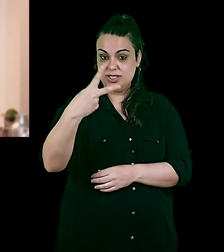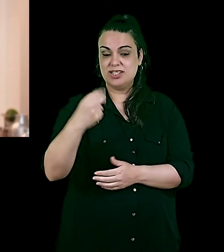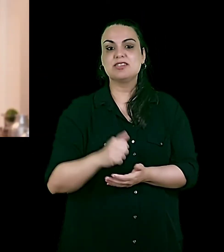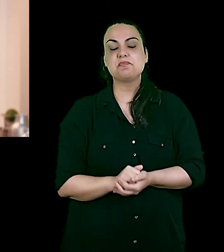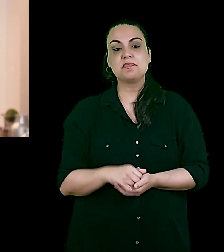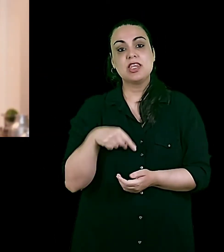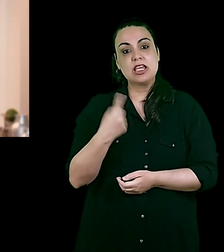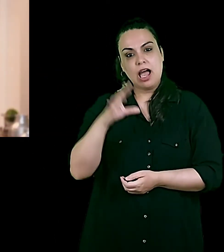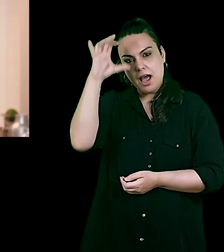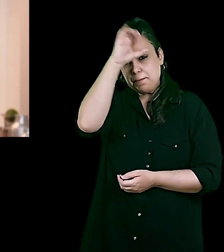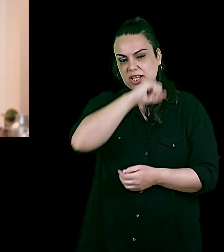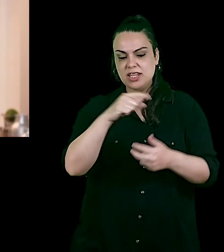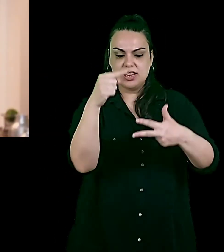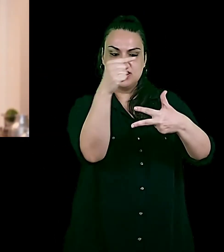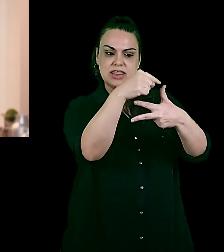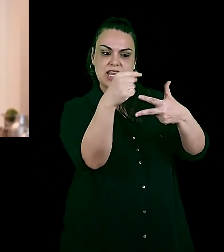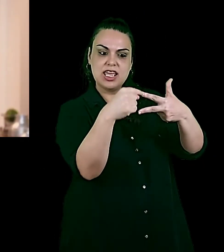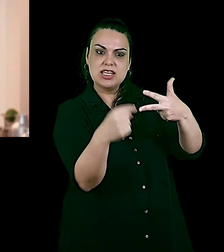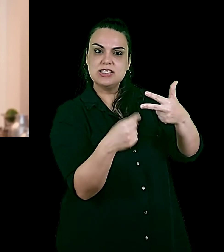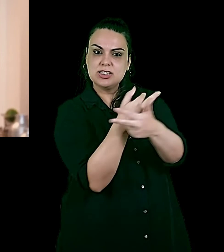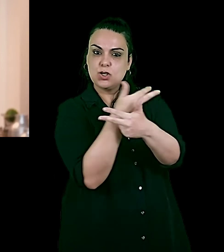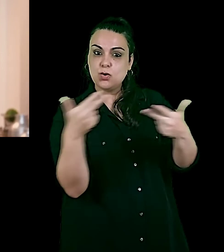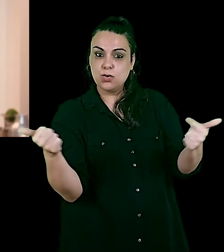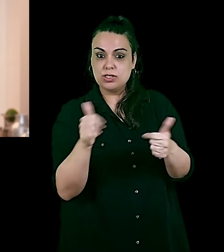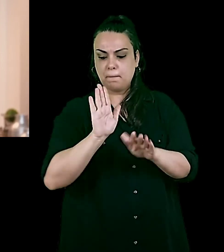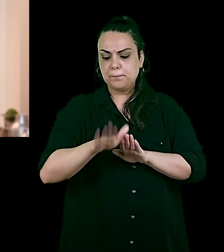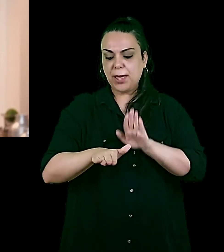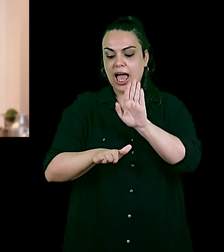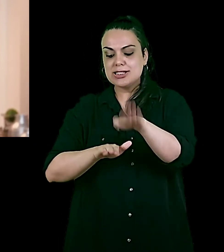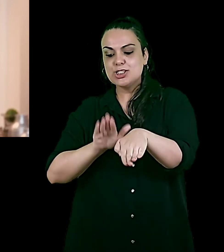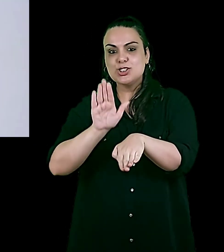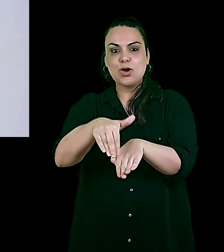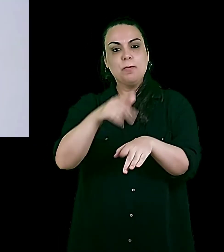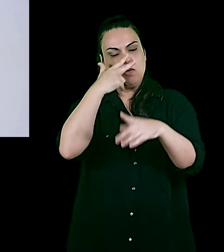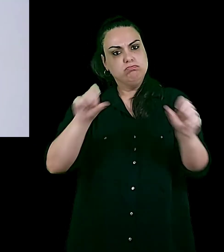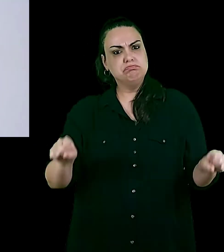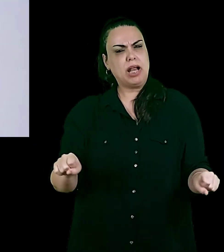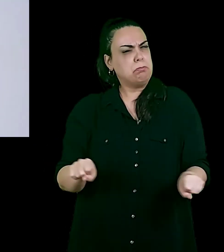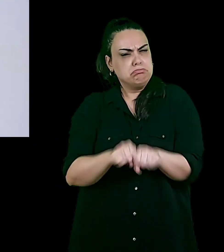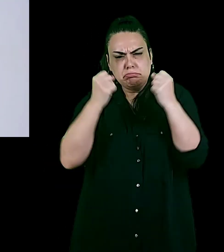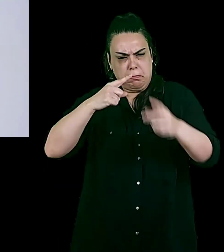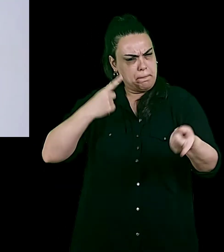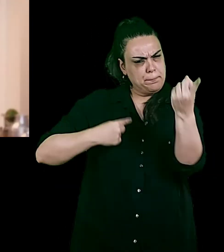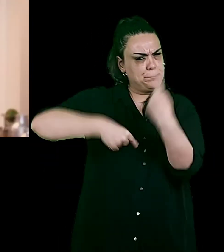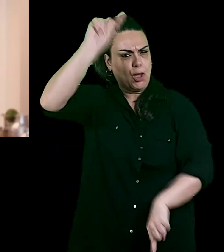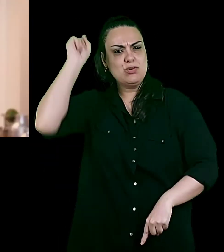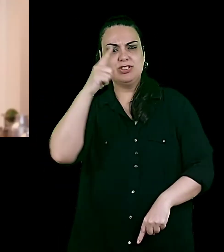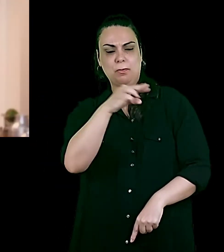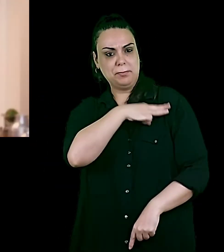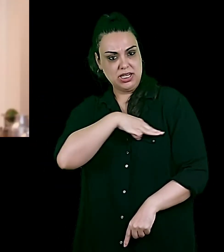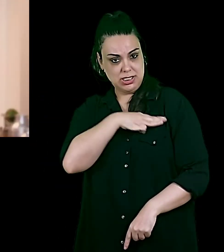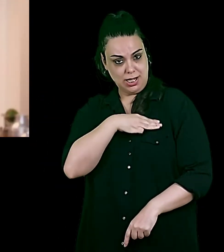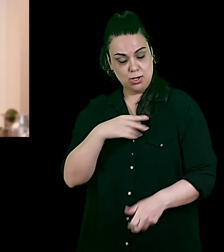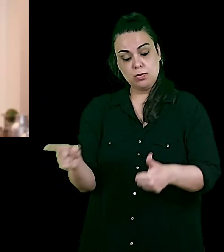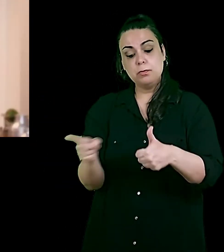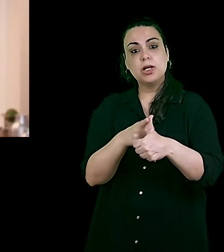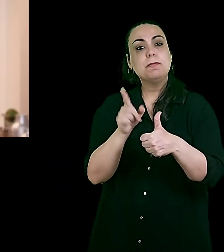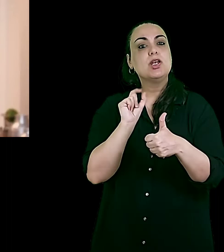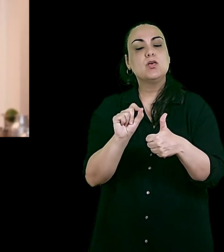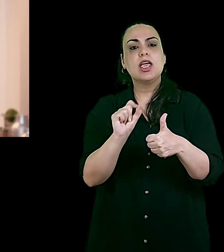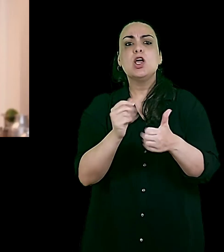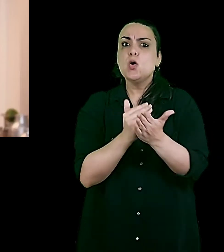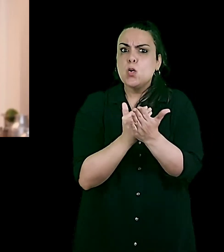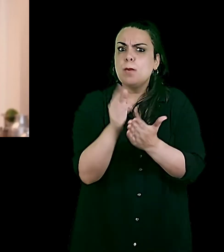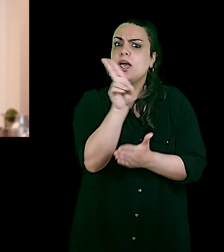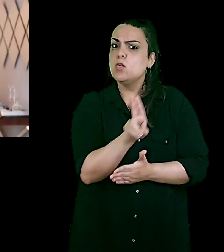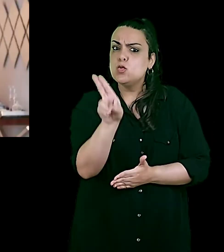vamos aprender 3 passos para destravar o seu chamado. E o primeiro deles é: comece usando o